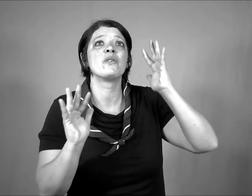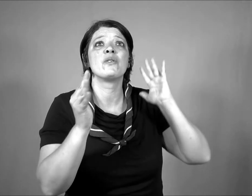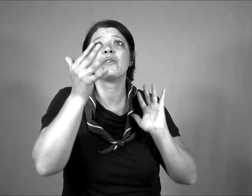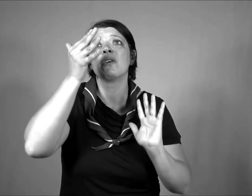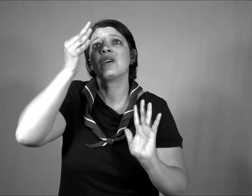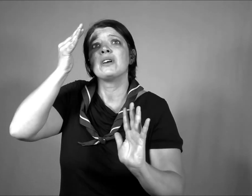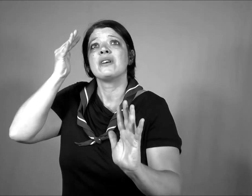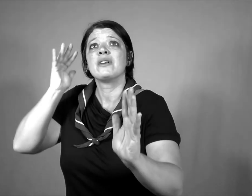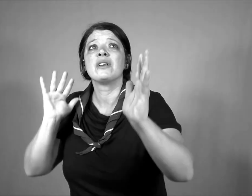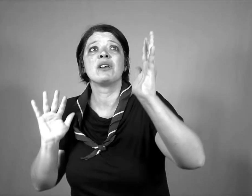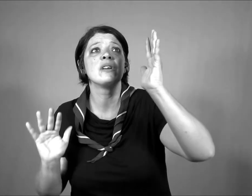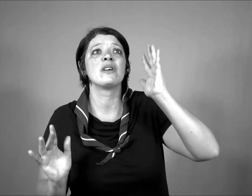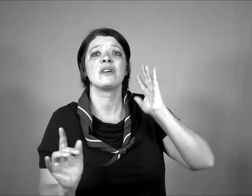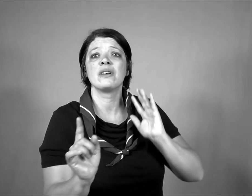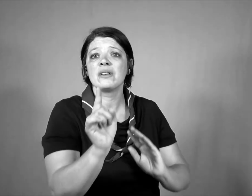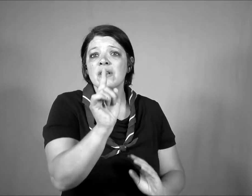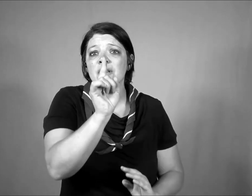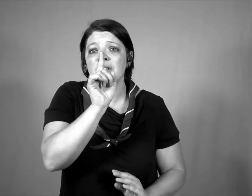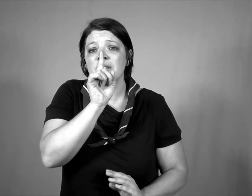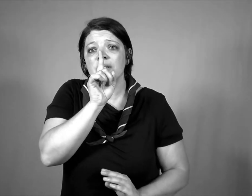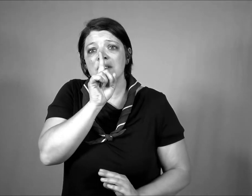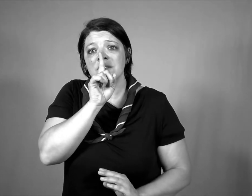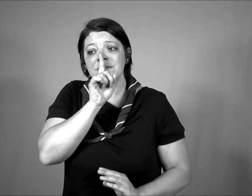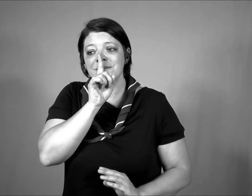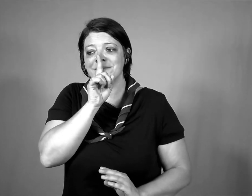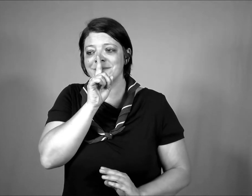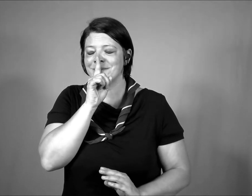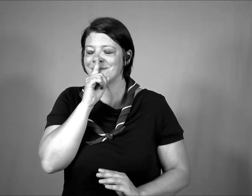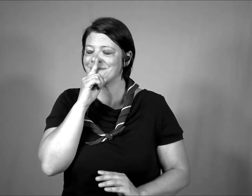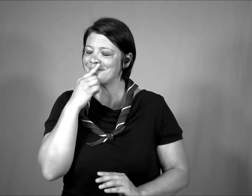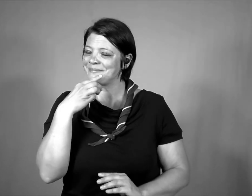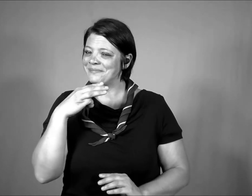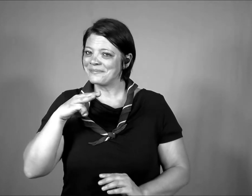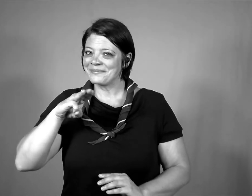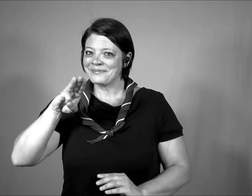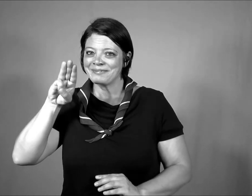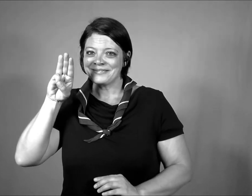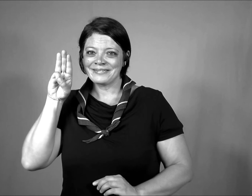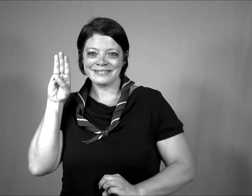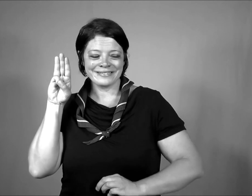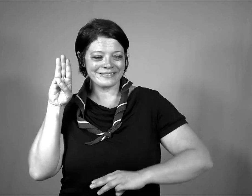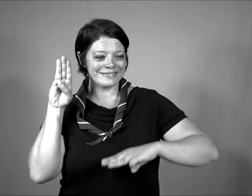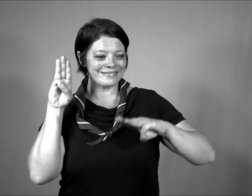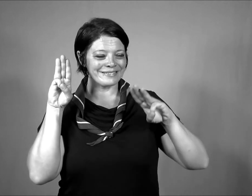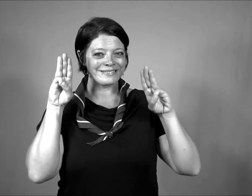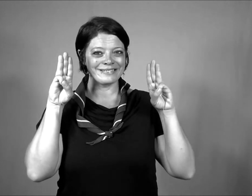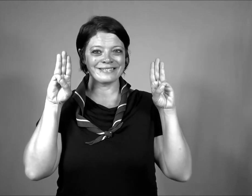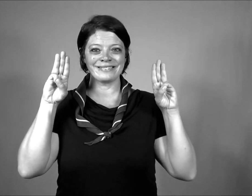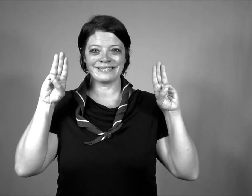Dans le bois silencieux, ensemble on se